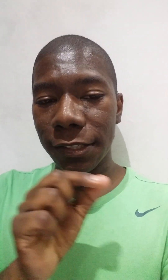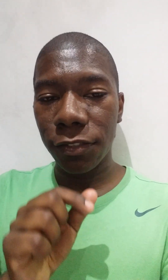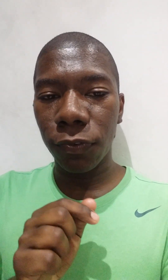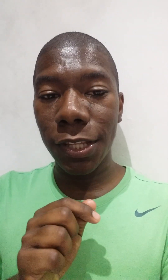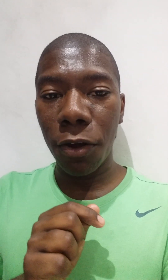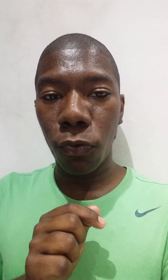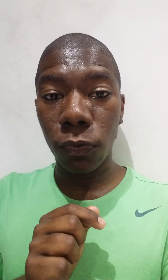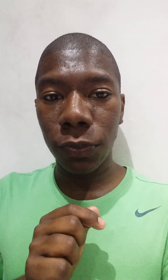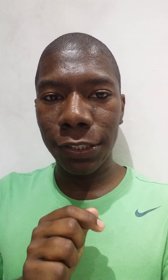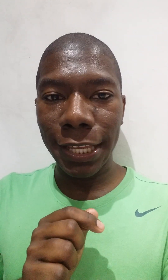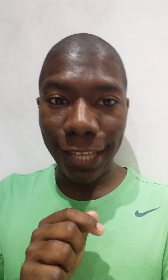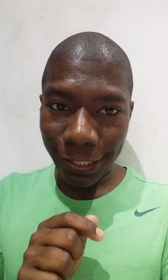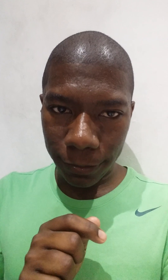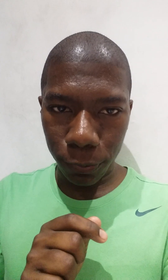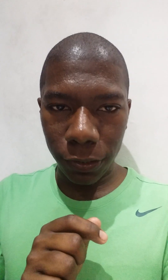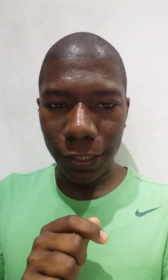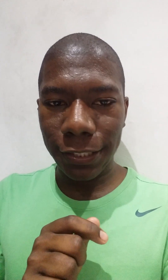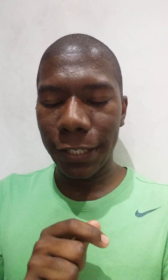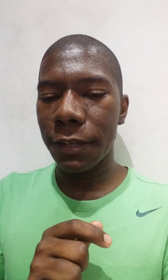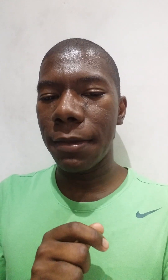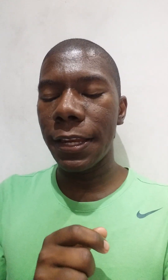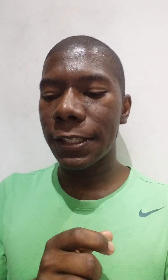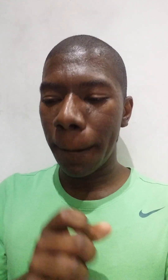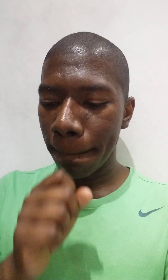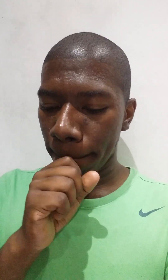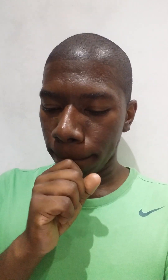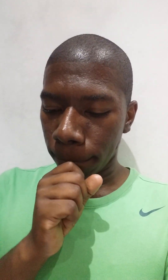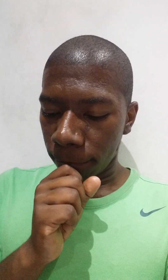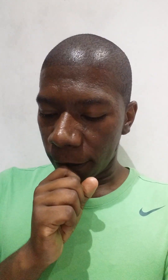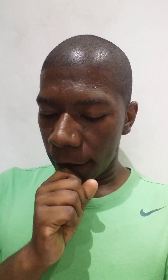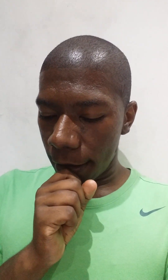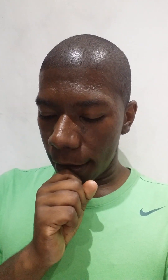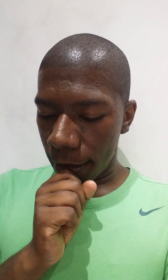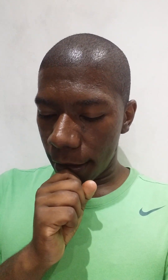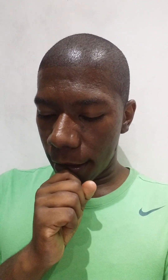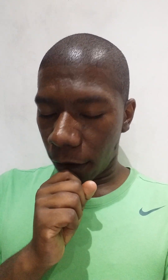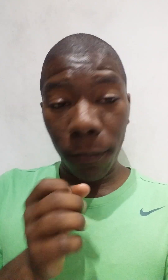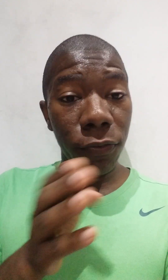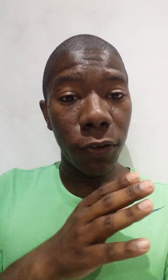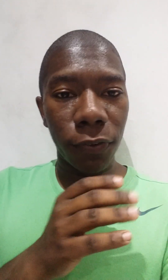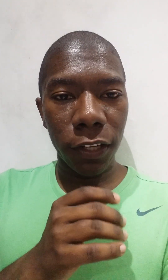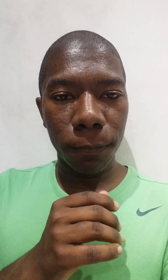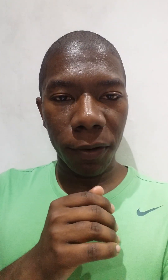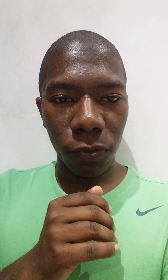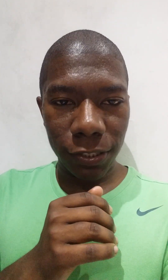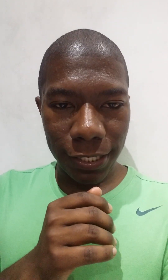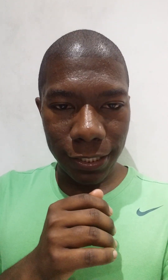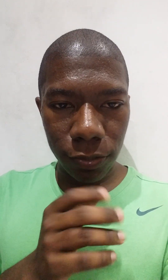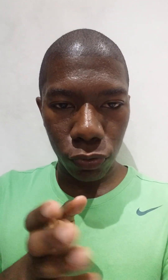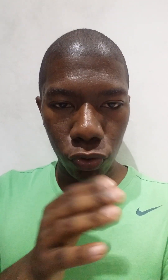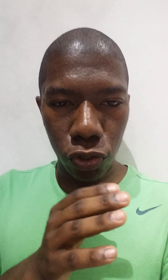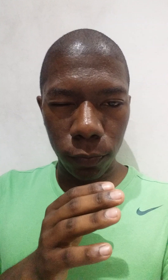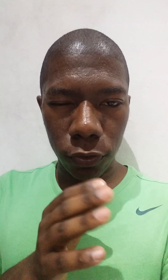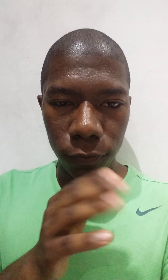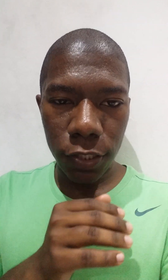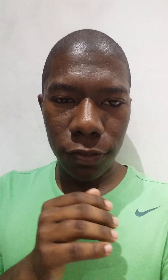antes vou dar alguns detalhes importantes aqui beleza e como eu venho falando para vocês aí nos últimos vídeos